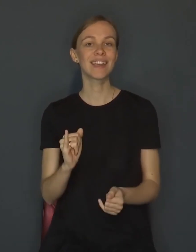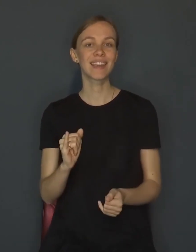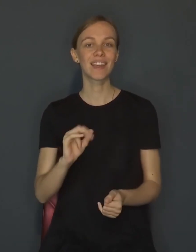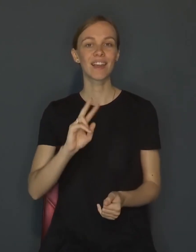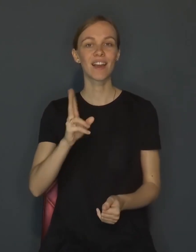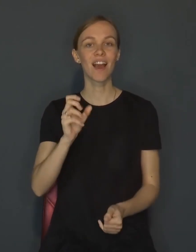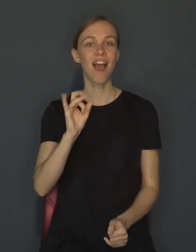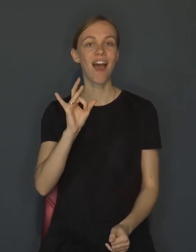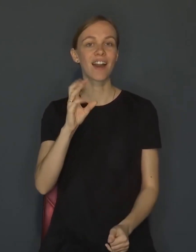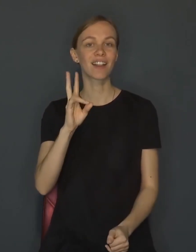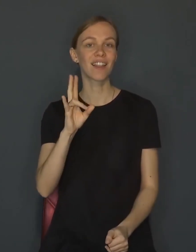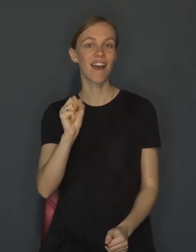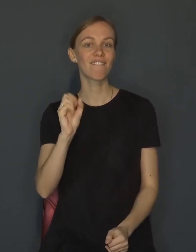ярмарків.